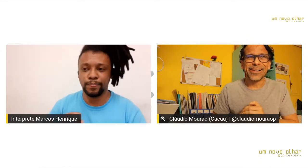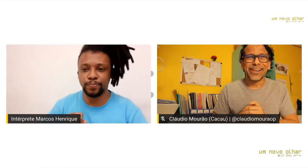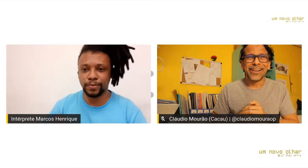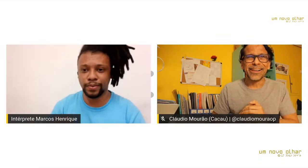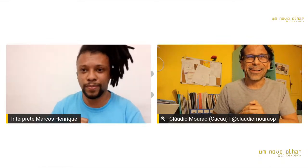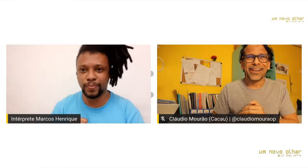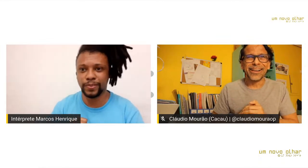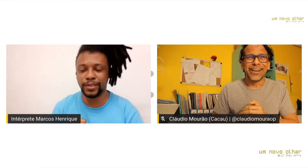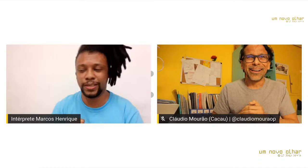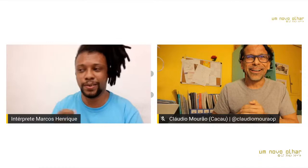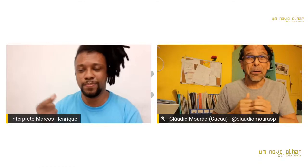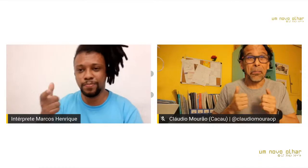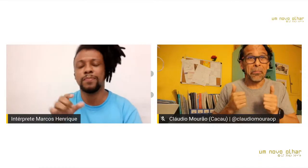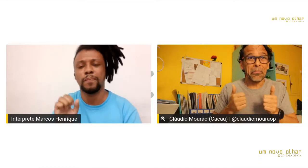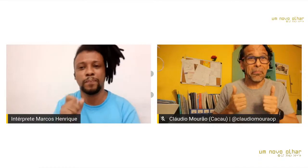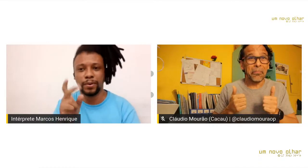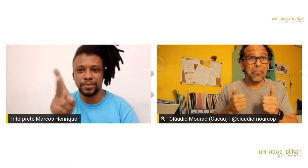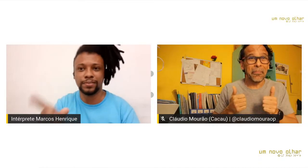e